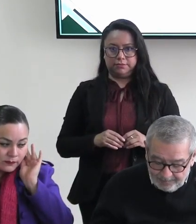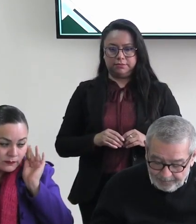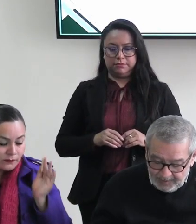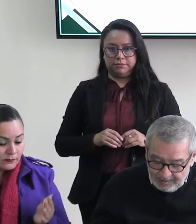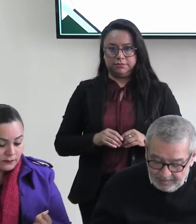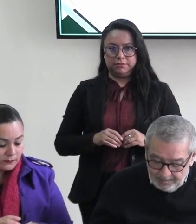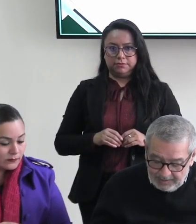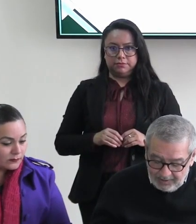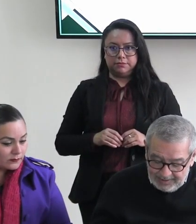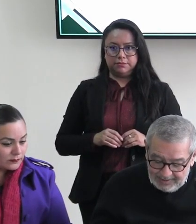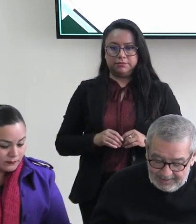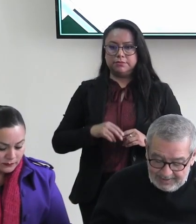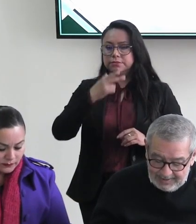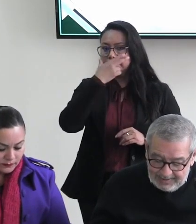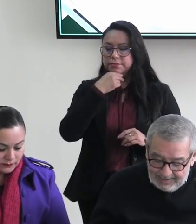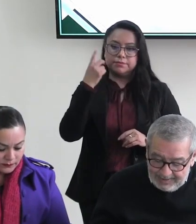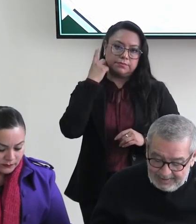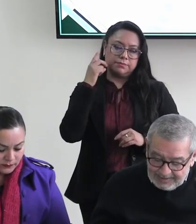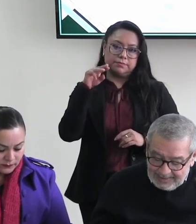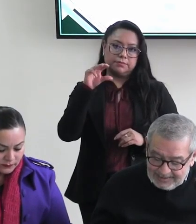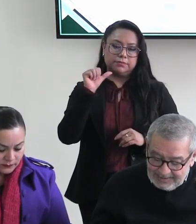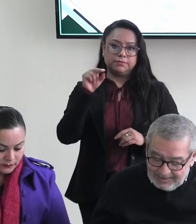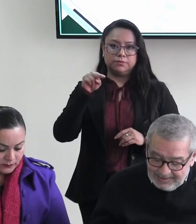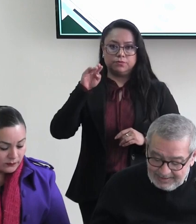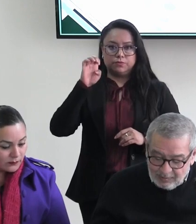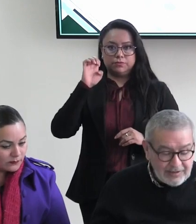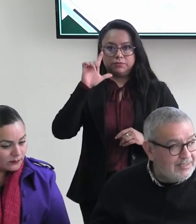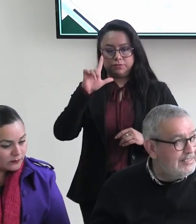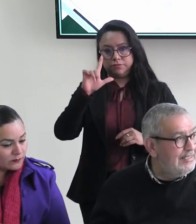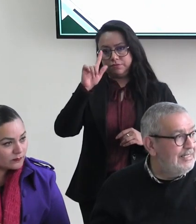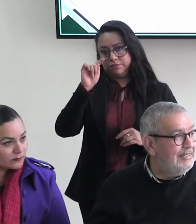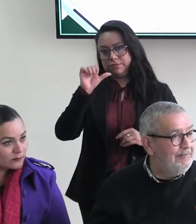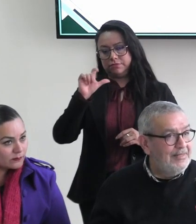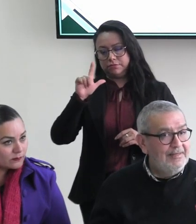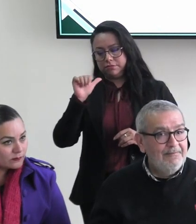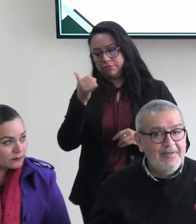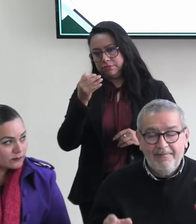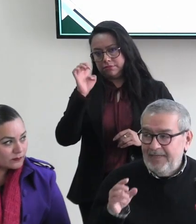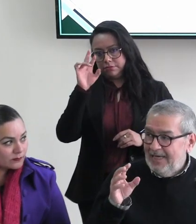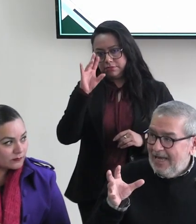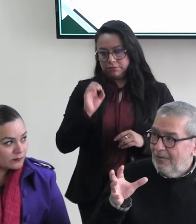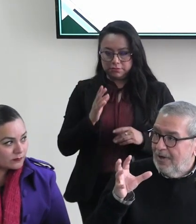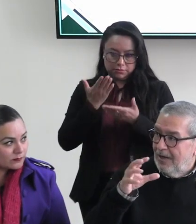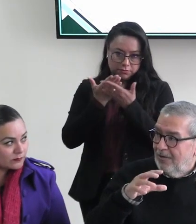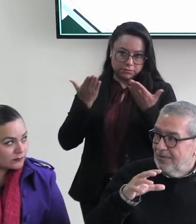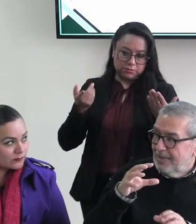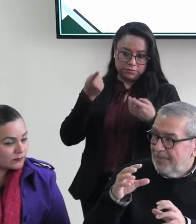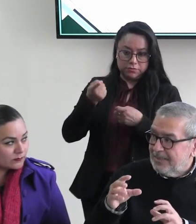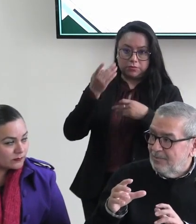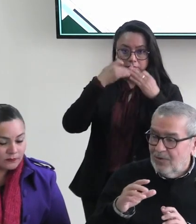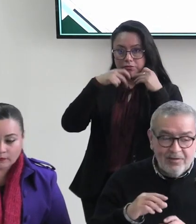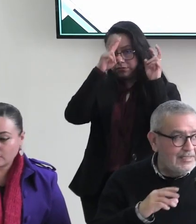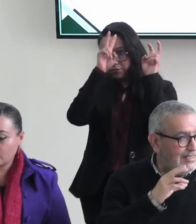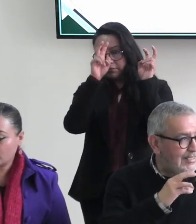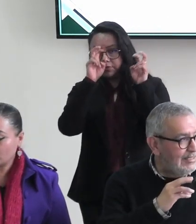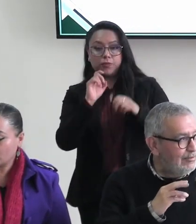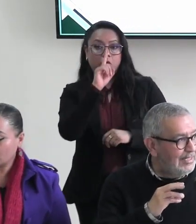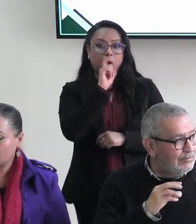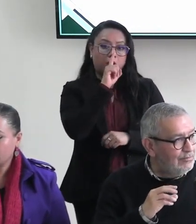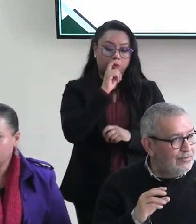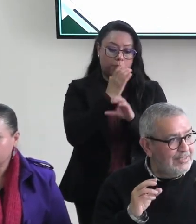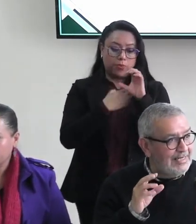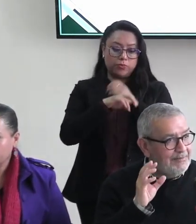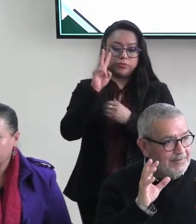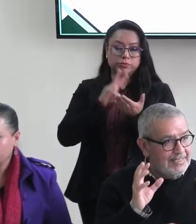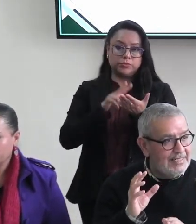diputado Manuel, estas cuestiones del agua o del patrimonio, etcétera, con